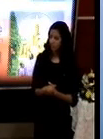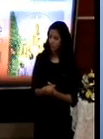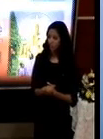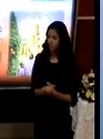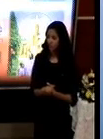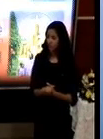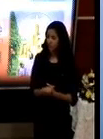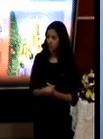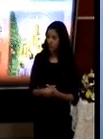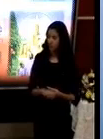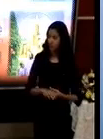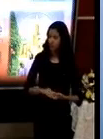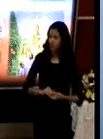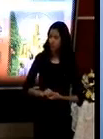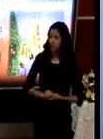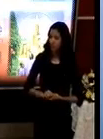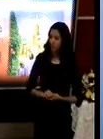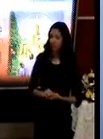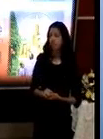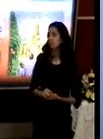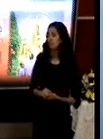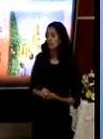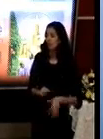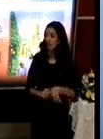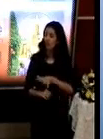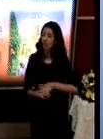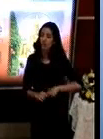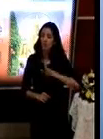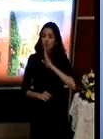Y viéndolo los hijos de Israel,